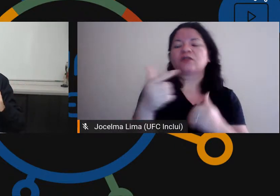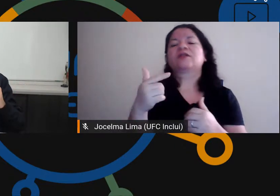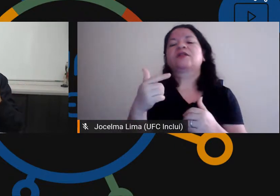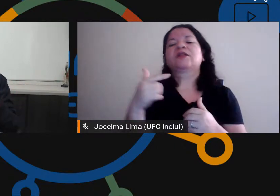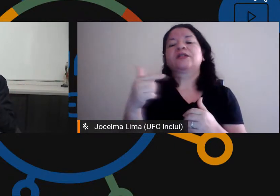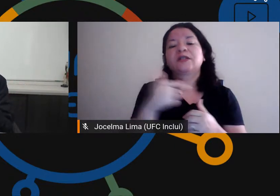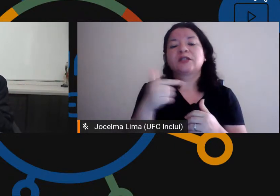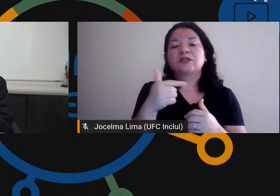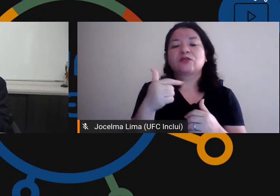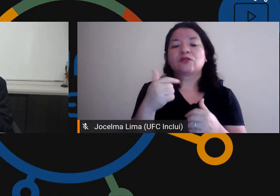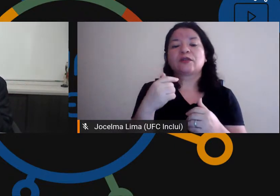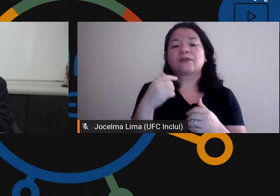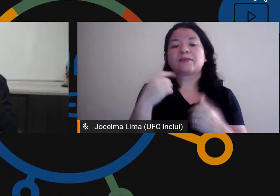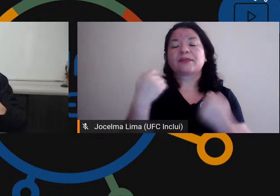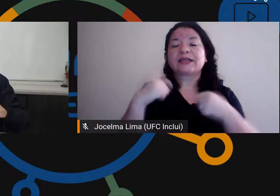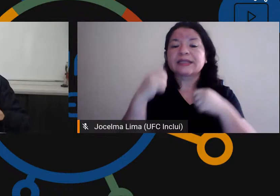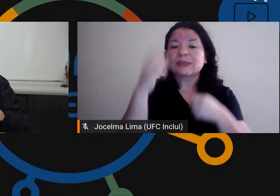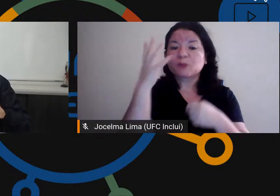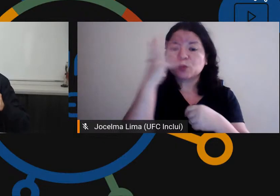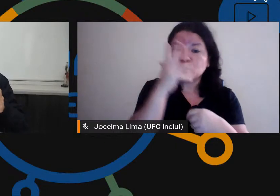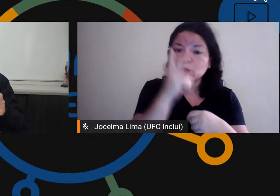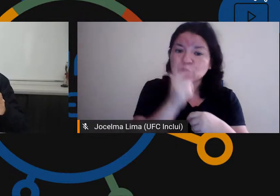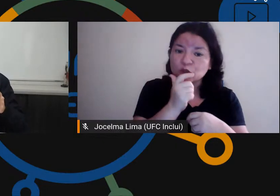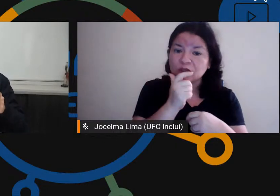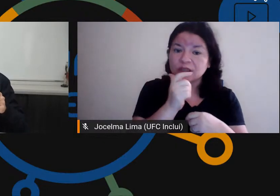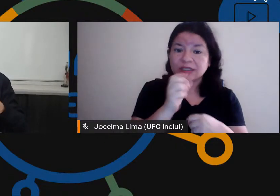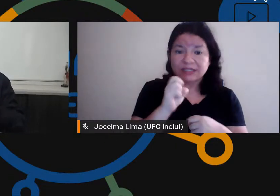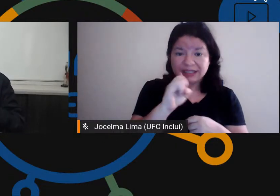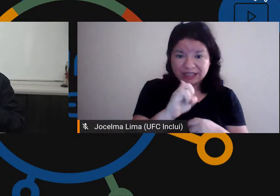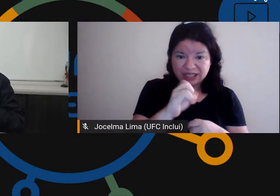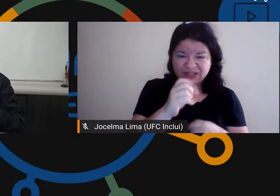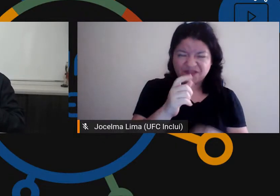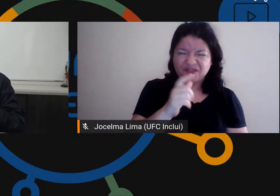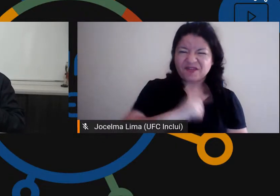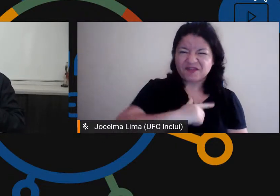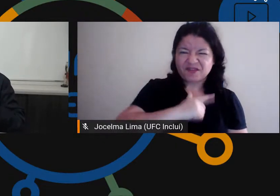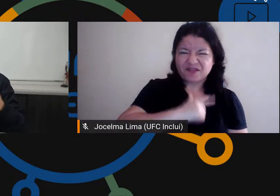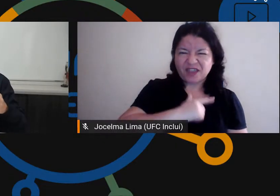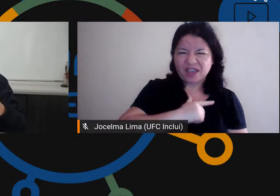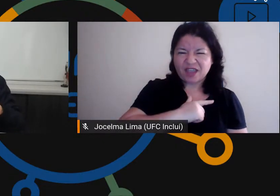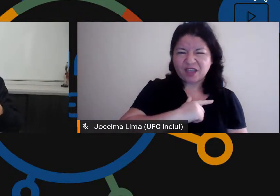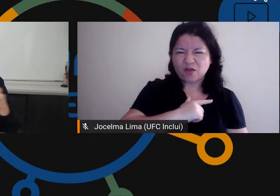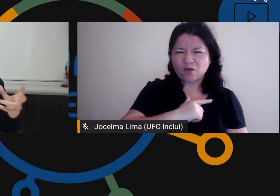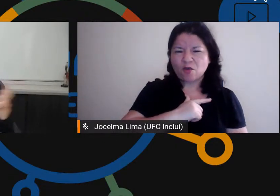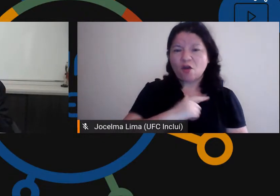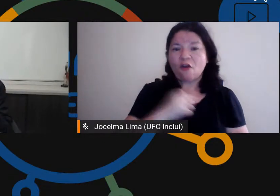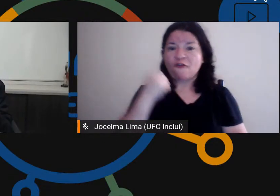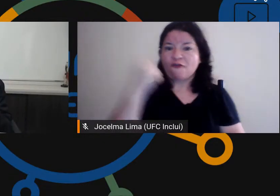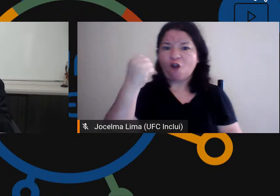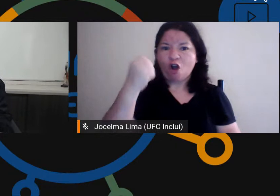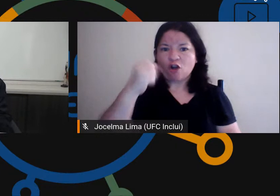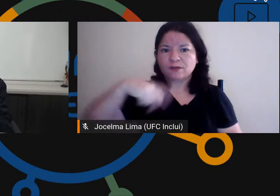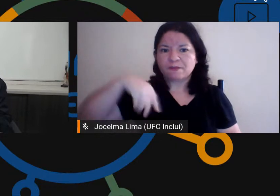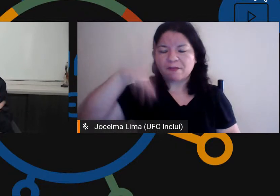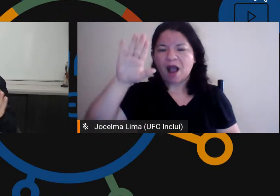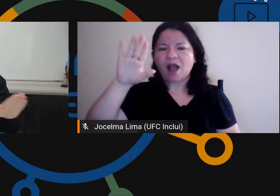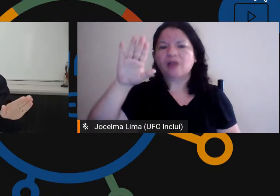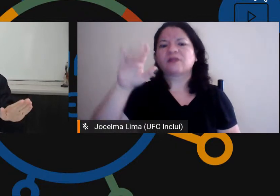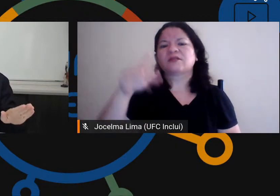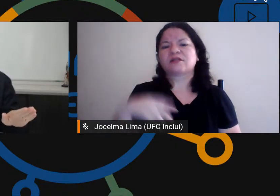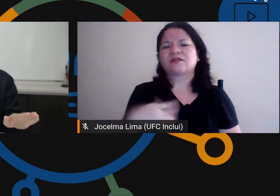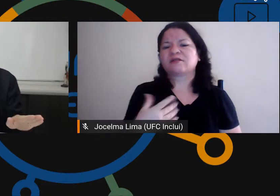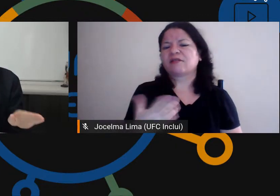Se precisar ser um pouco mais feio, para ser mais forte, é preferível. Então, não vai deixar bonito, enfraquecer só para ficar mais bonito.